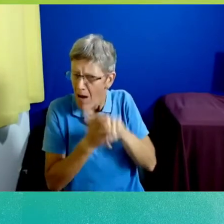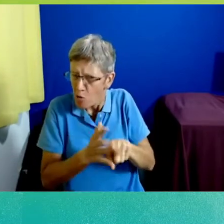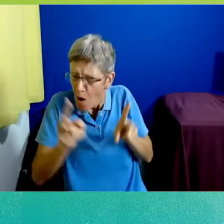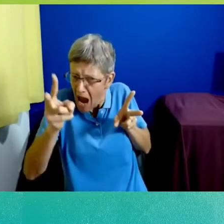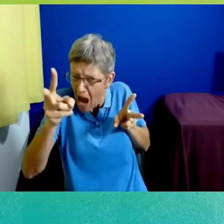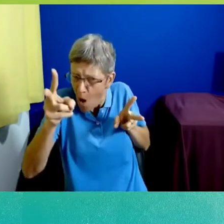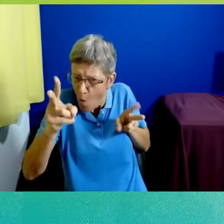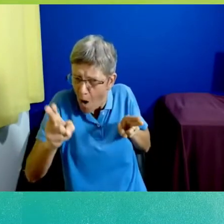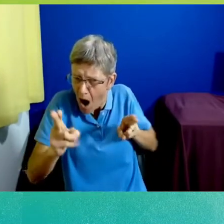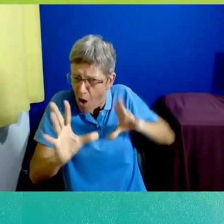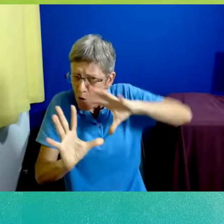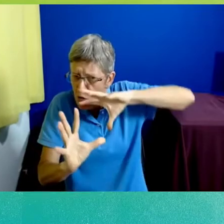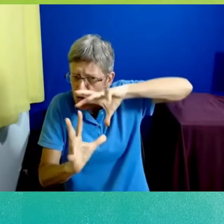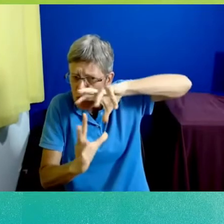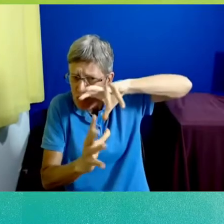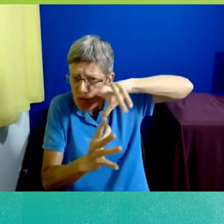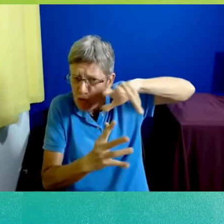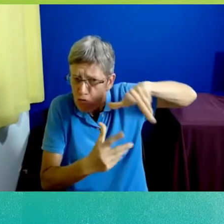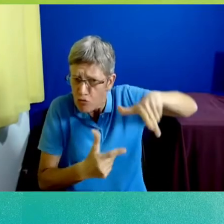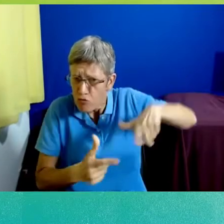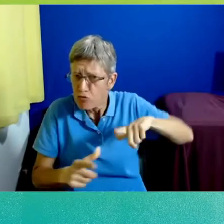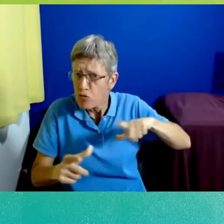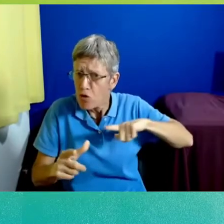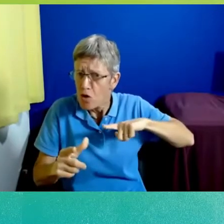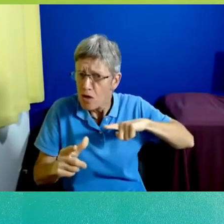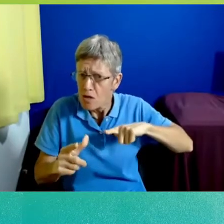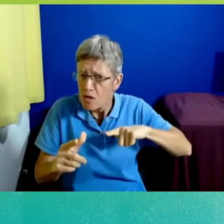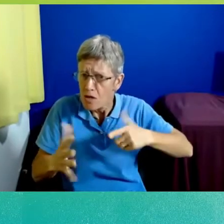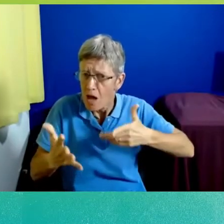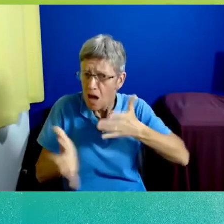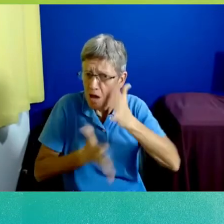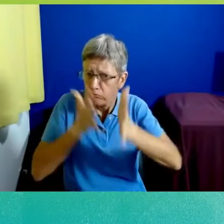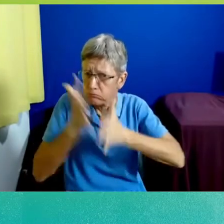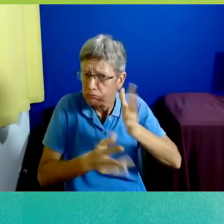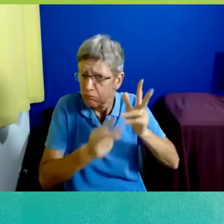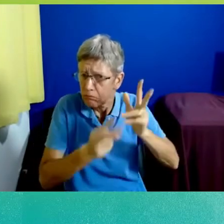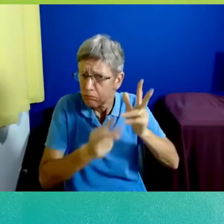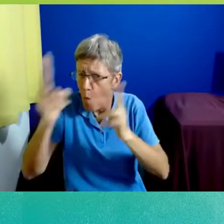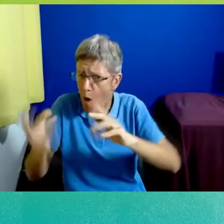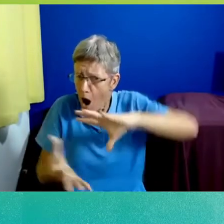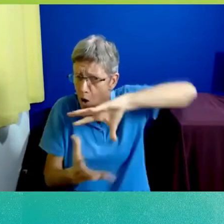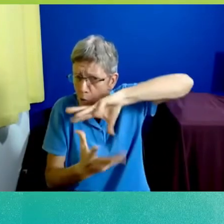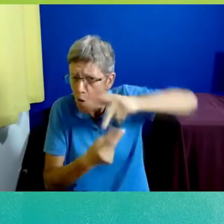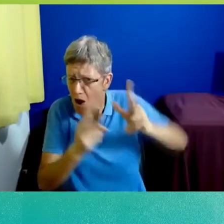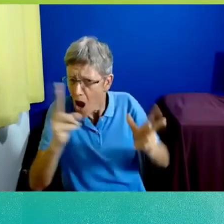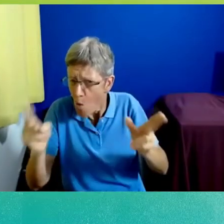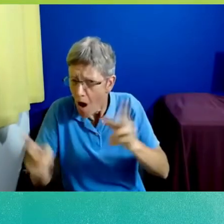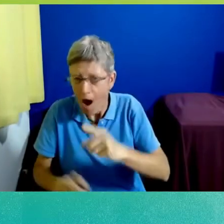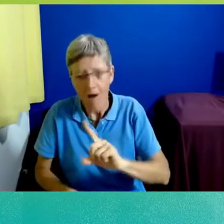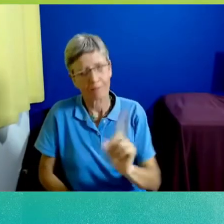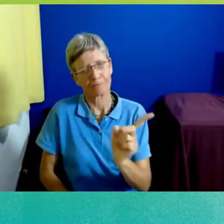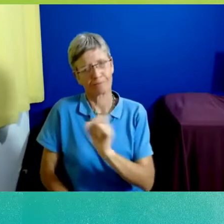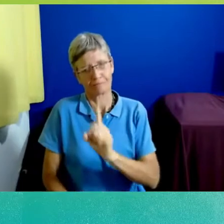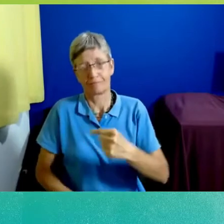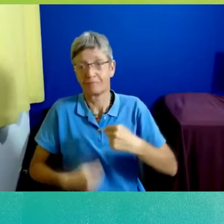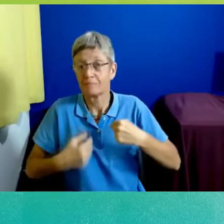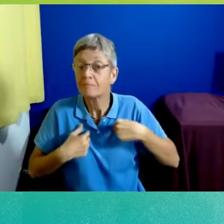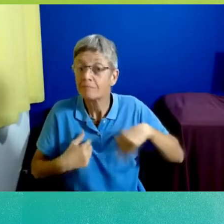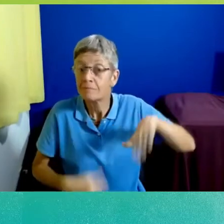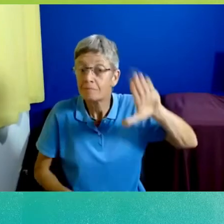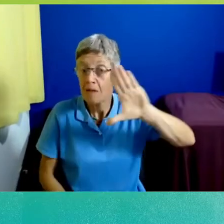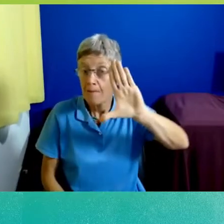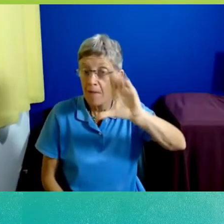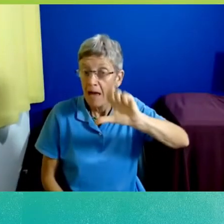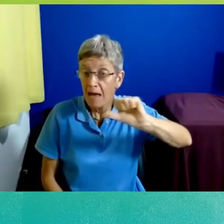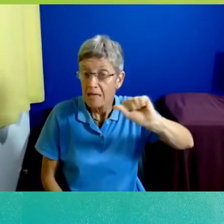com o professor Glaucio. E foi lá que eu aprendi essa língua de sinais. E